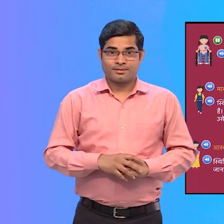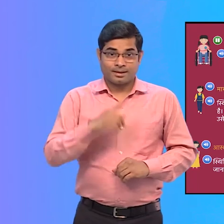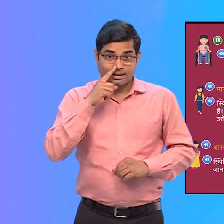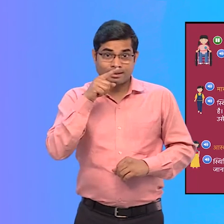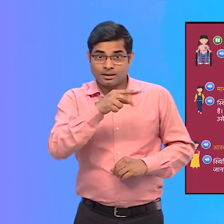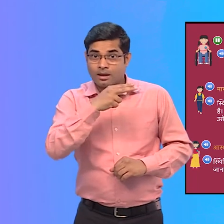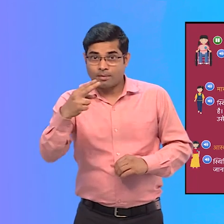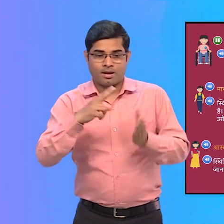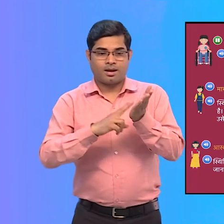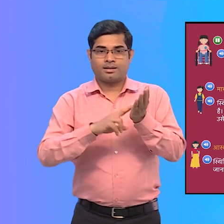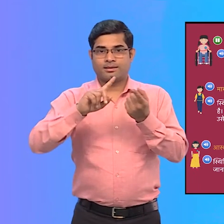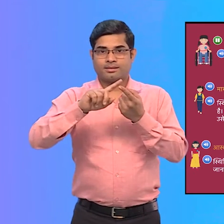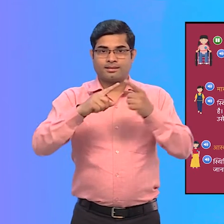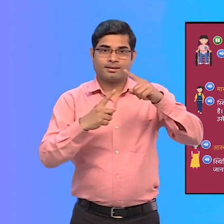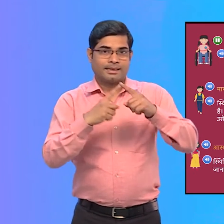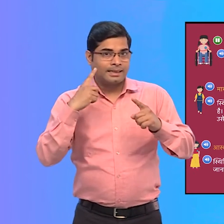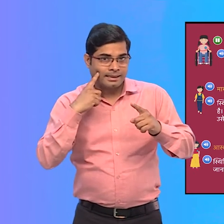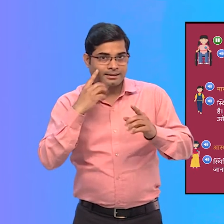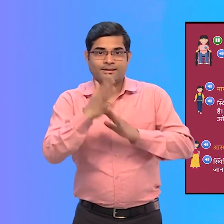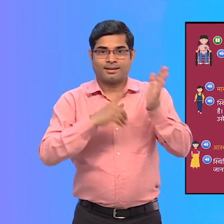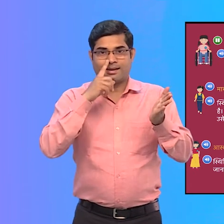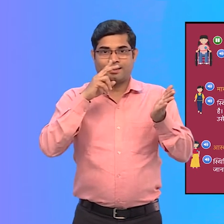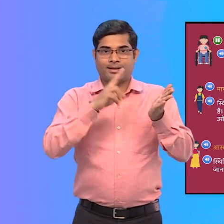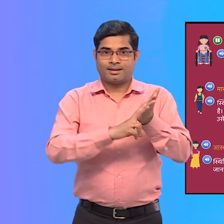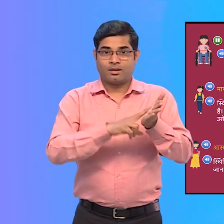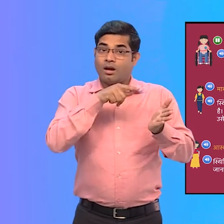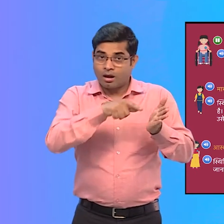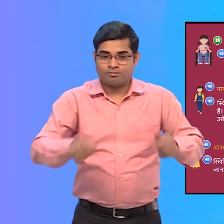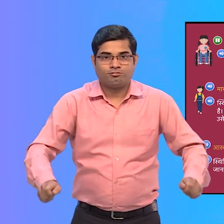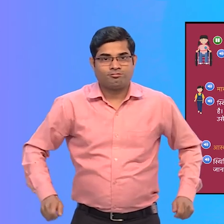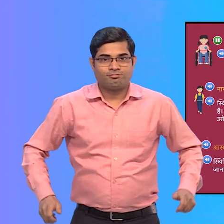कि नीति ए व्हीलचेयर पर एक लड़की